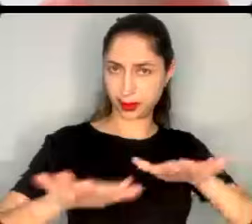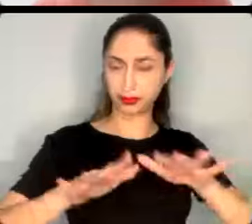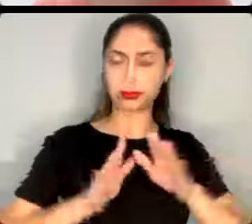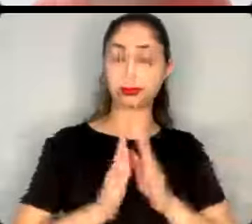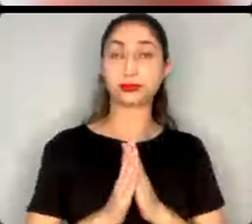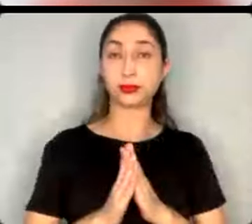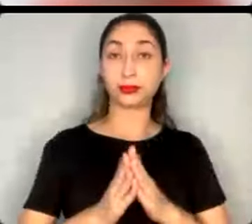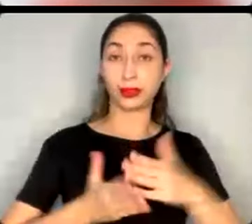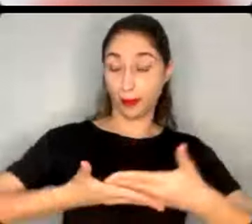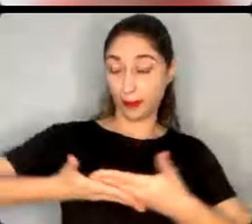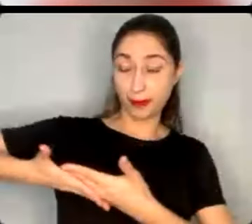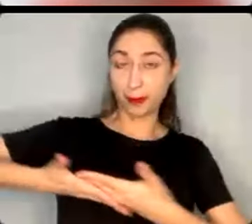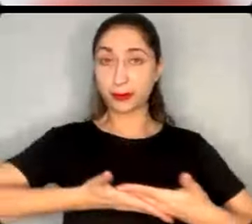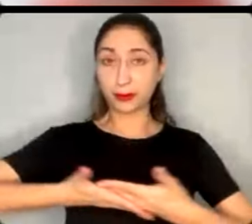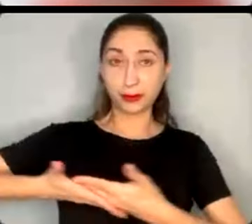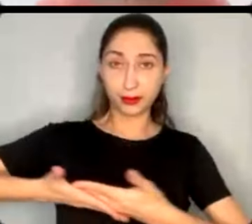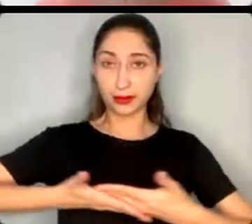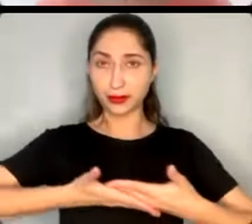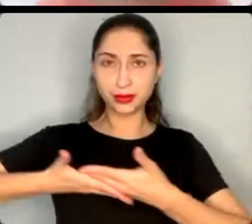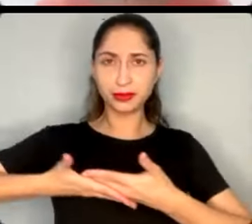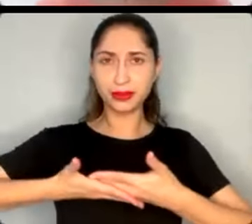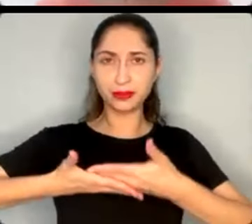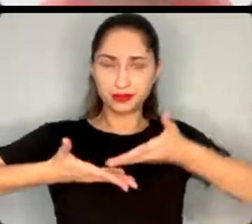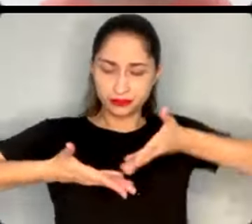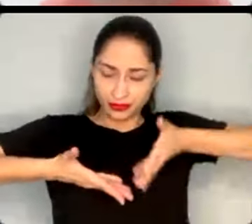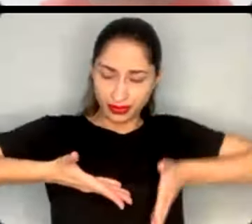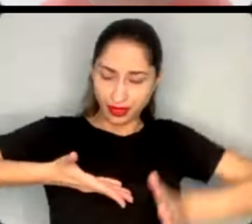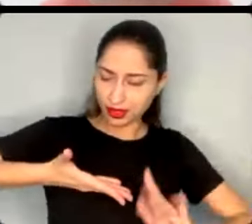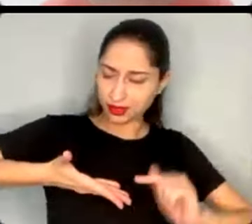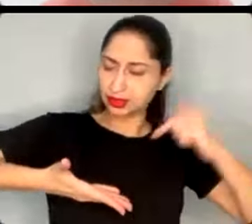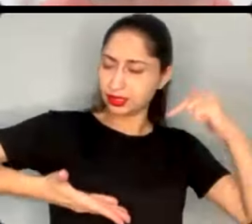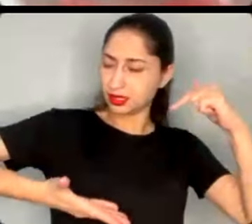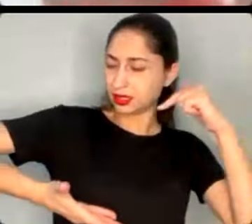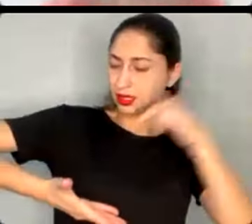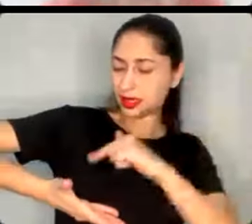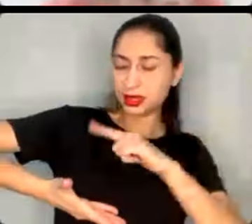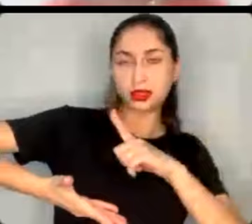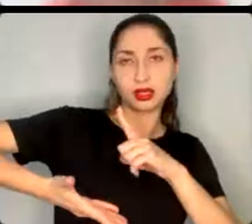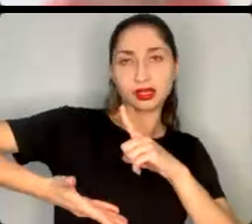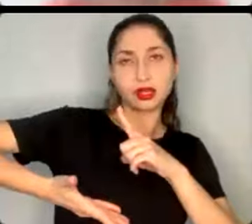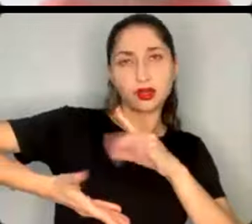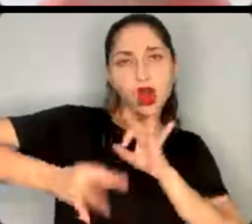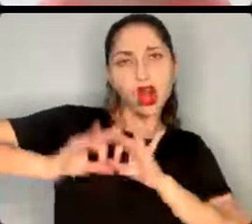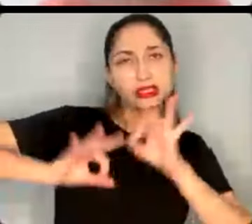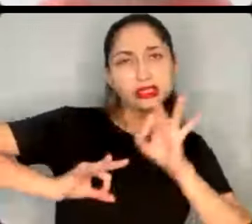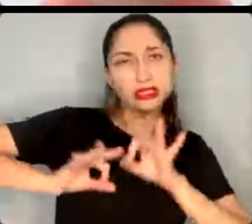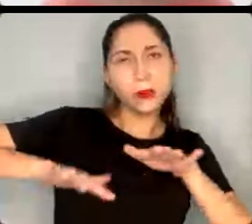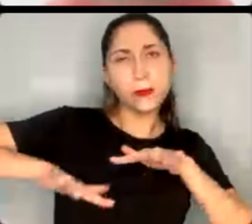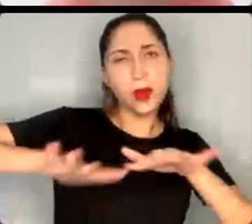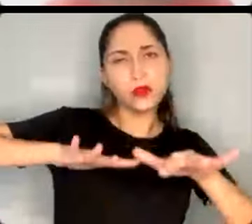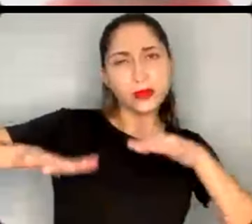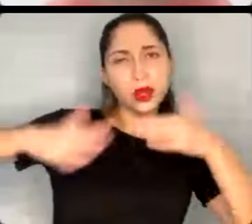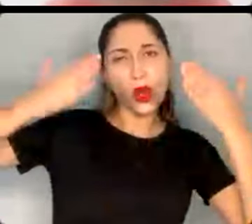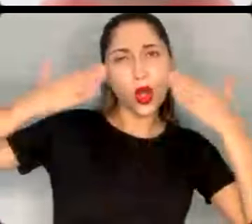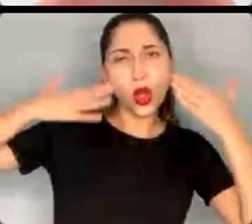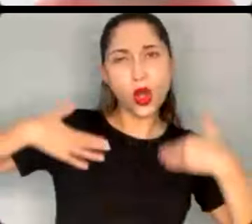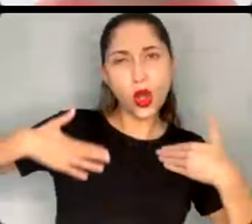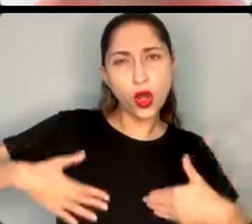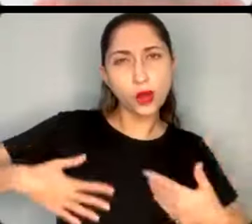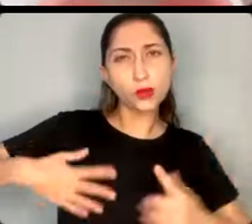organizando, e é muito pelo gestual, né, movimento corporal que ele